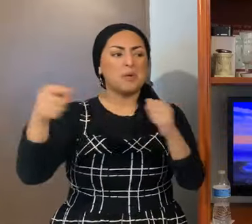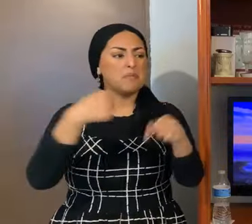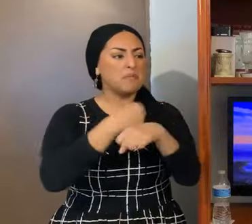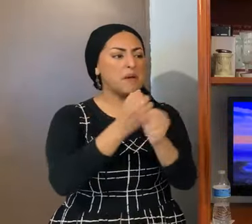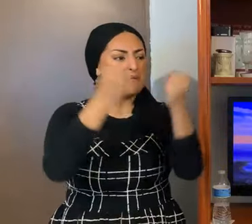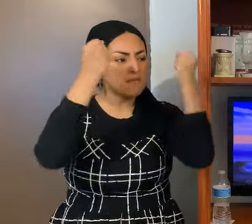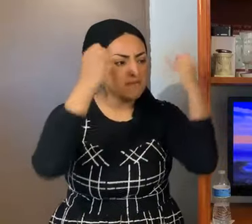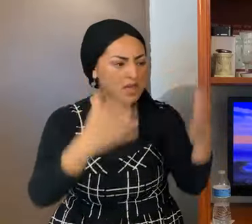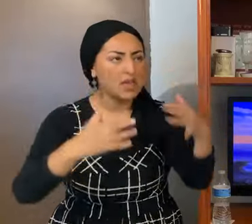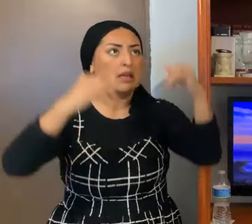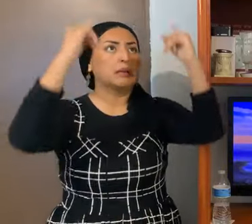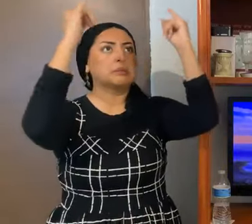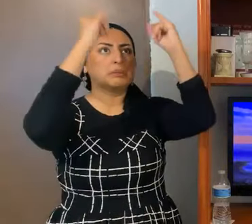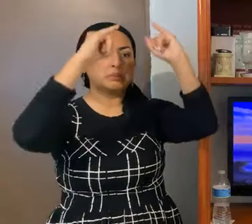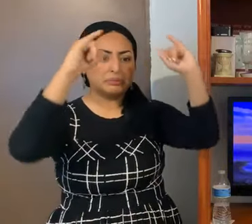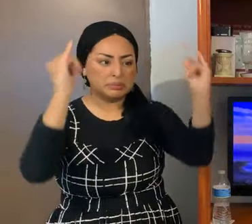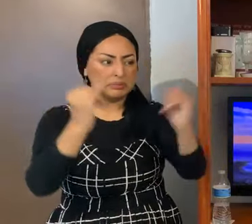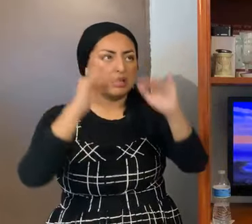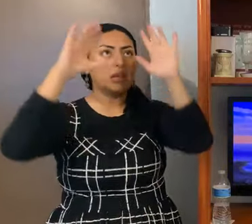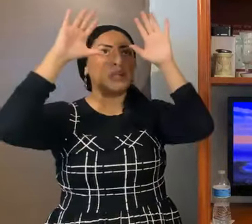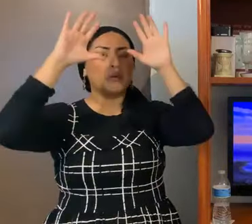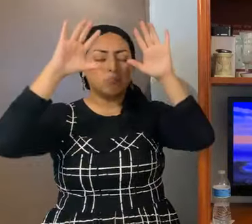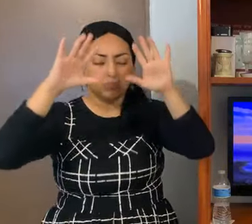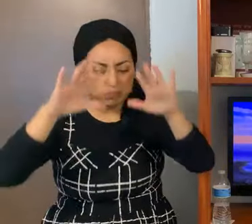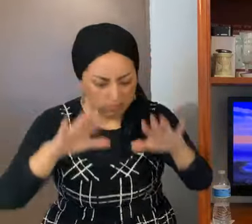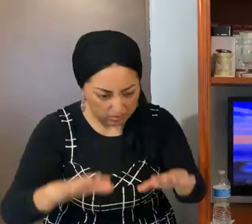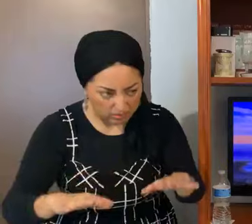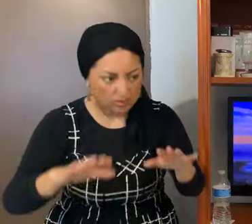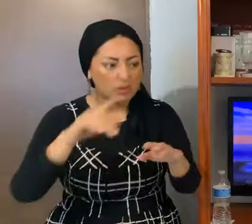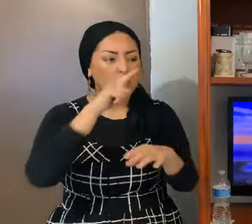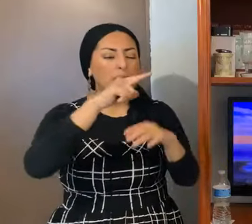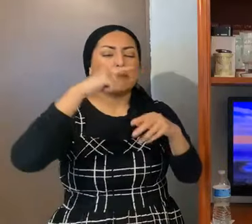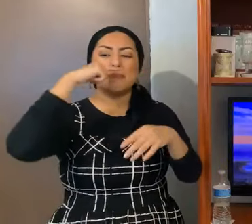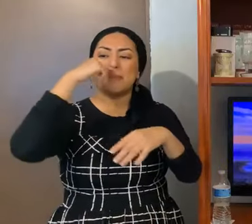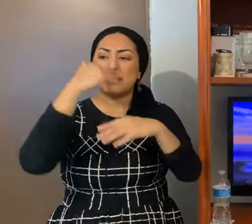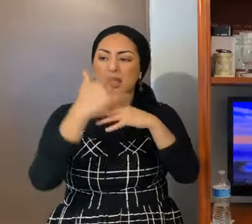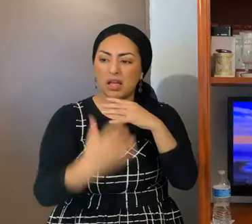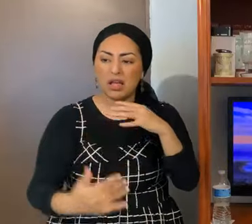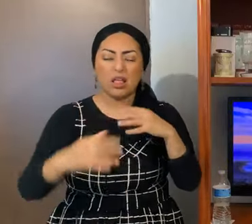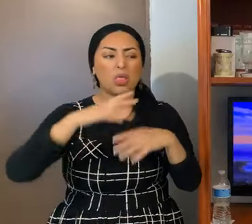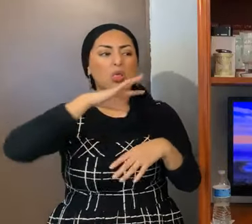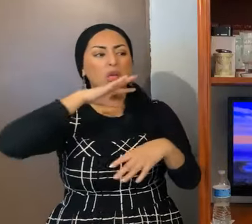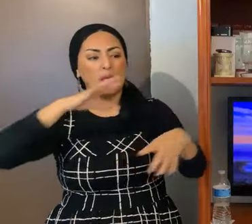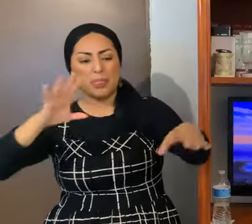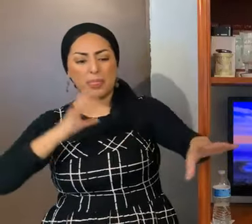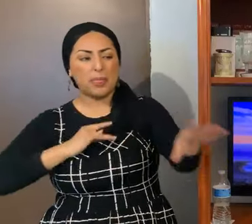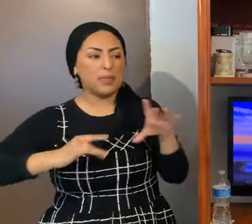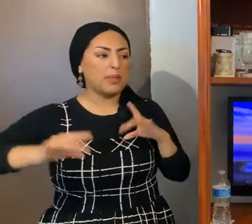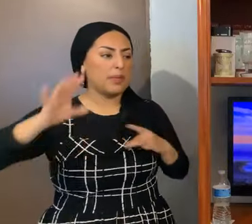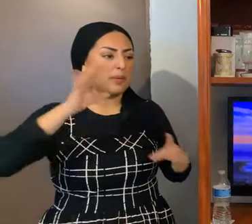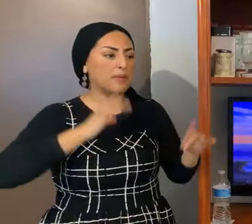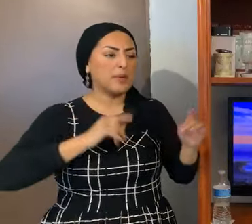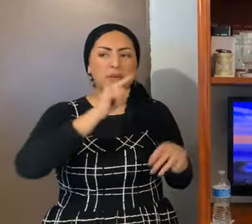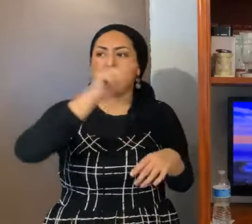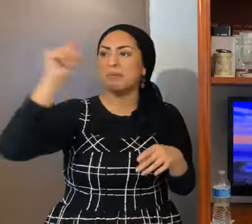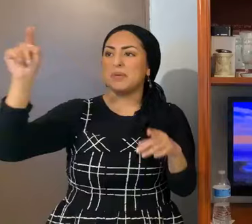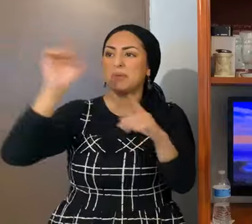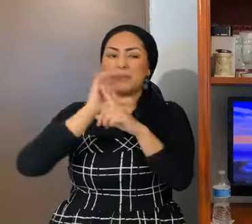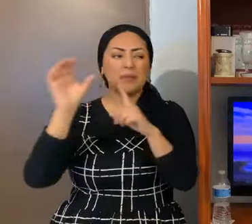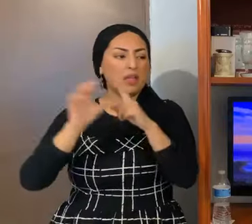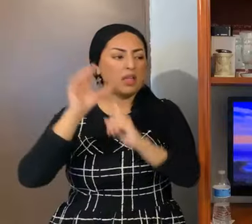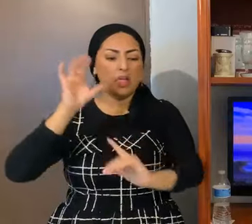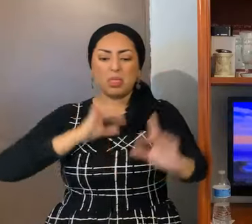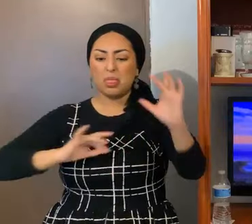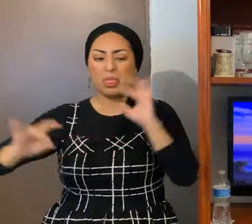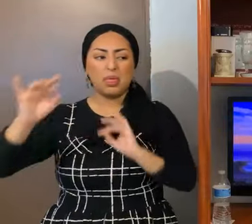para contaminarse. En tu sangre que derramaste has pecado, y te has contaminado en tus ídolos que hiciste, y has hecho acercar tu